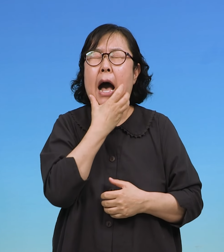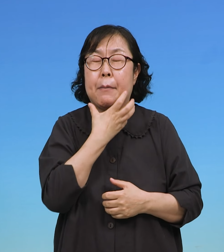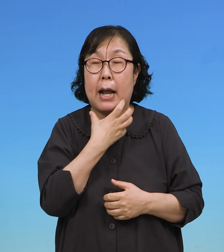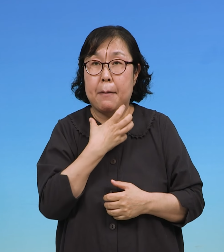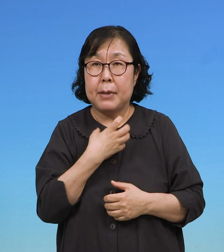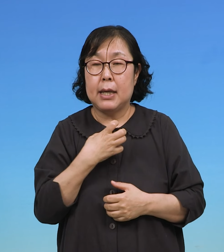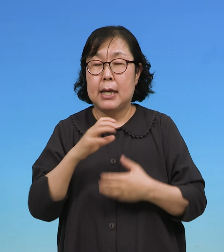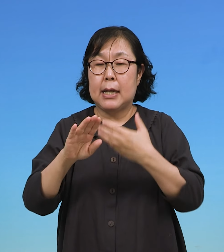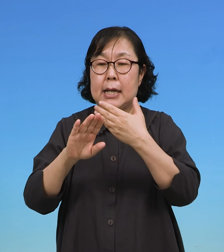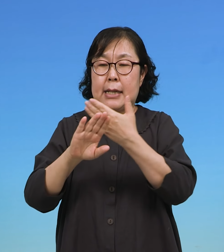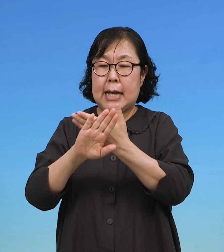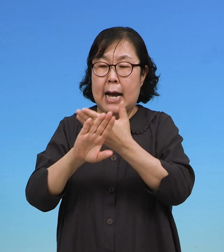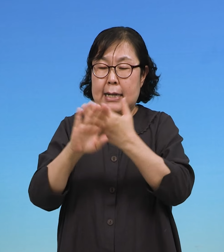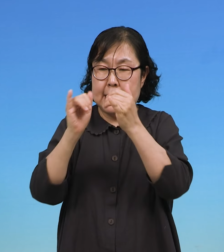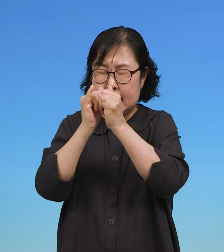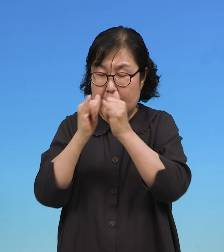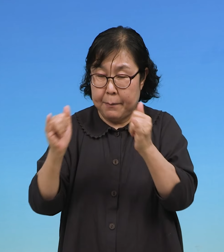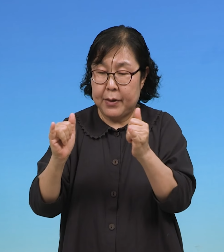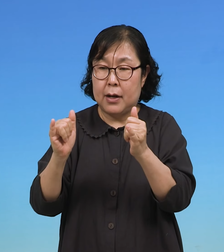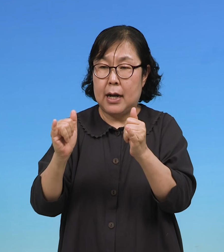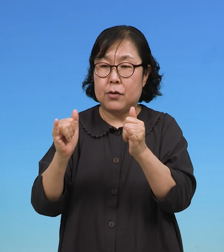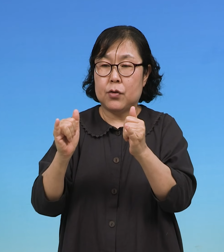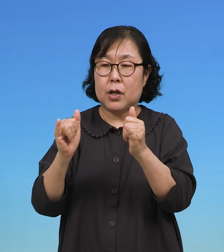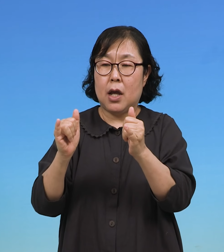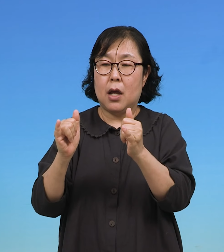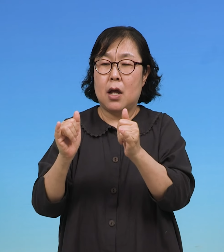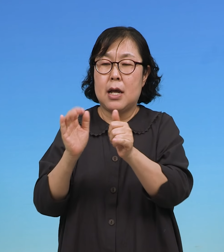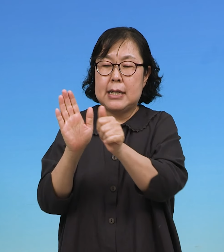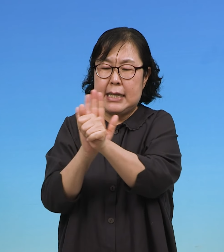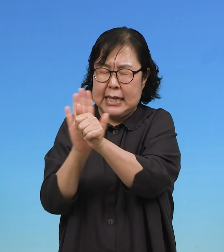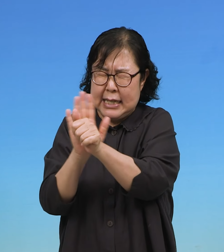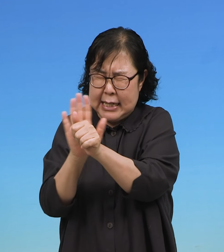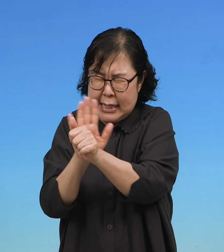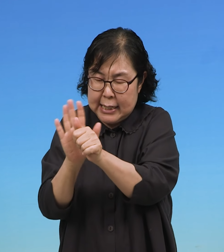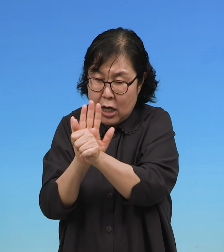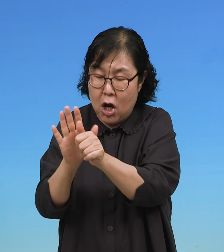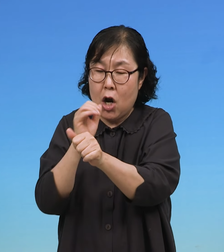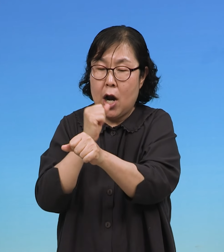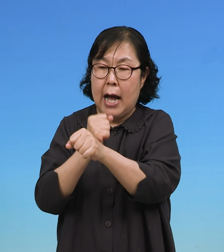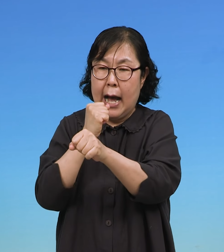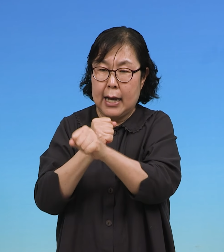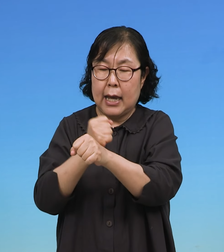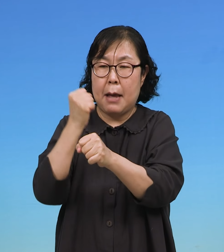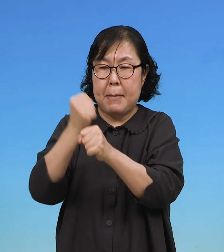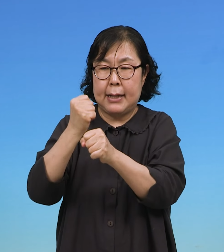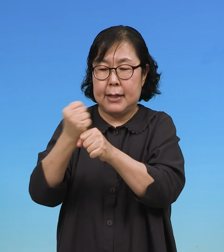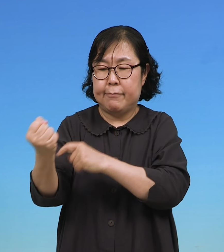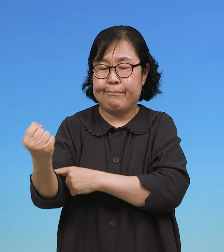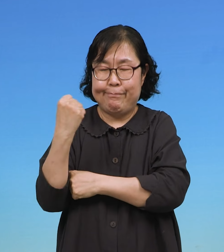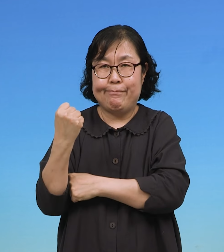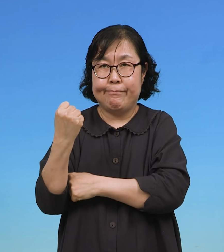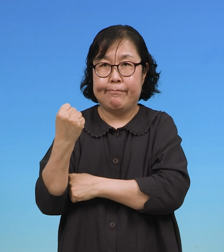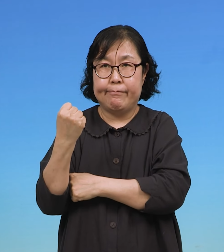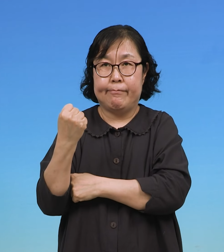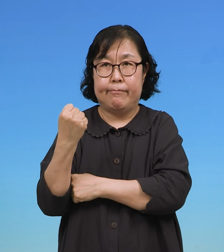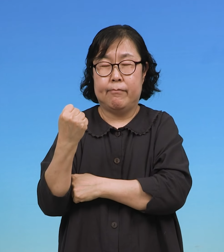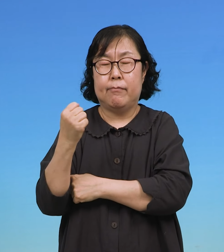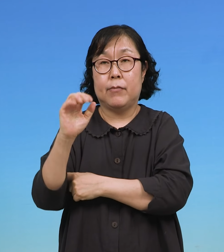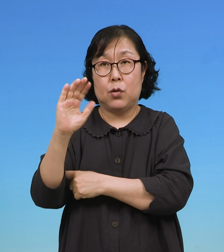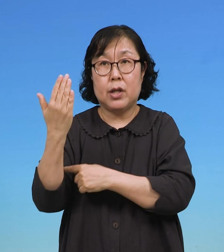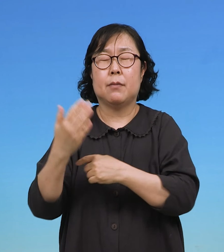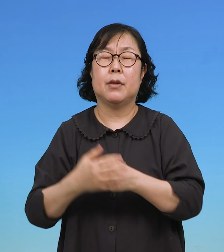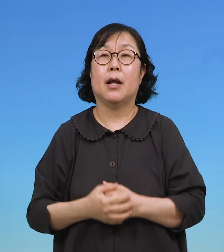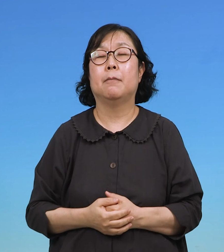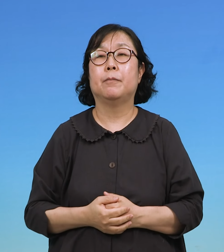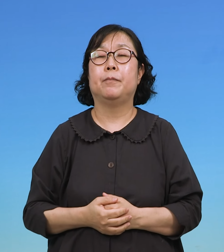오지랖이라고 적을 정도로 과도하게 모르는 나그네에게 호의를 베푸는 원동력이 되었다.